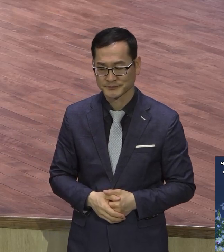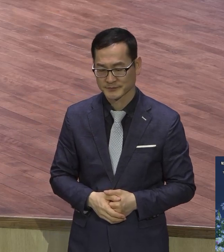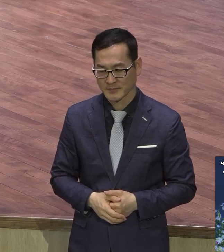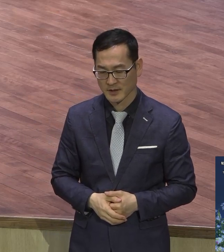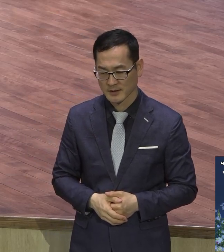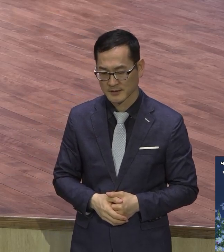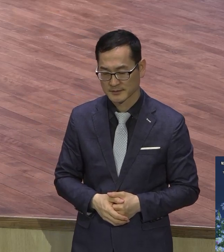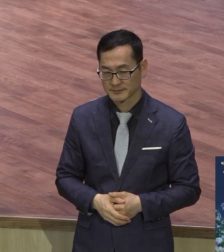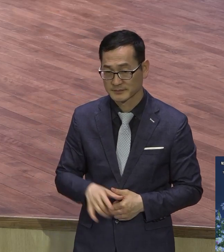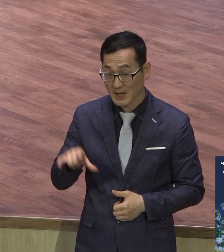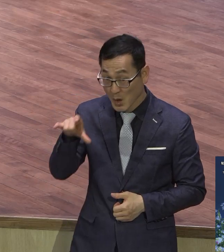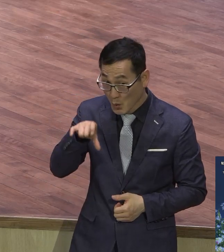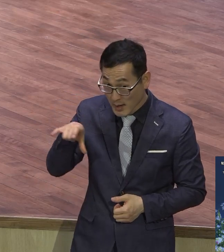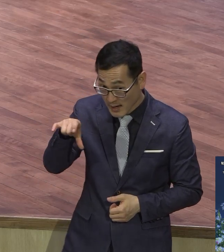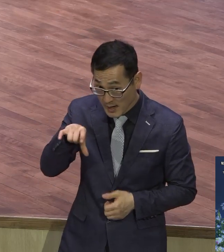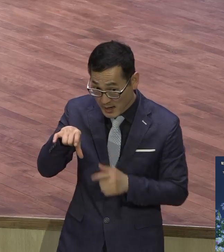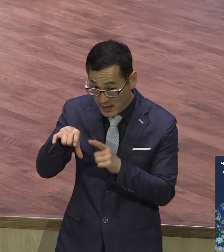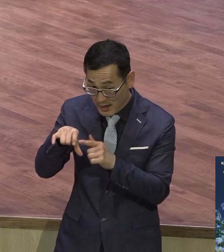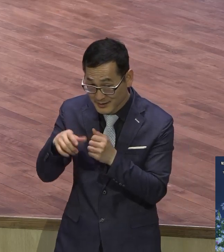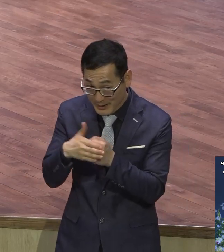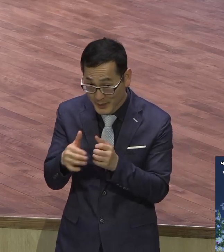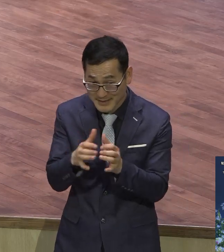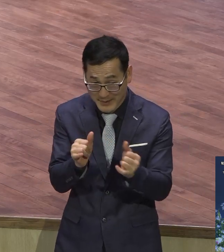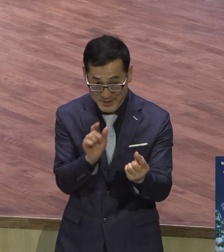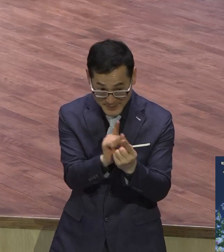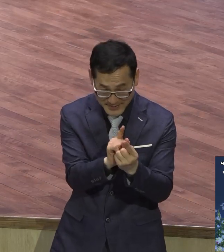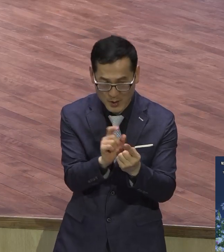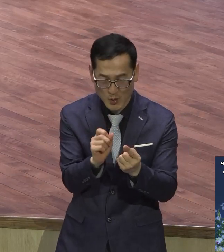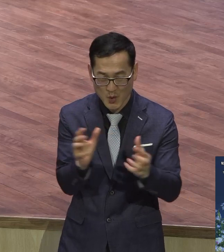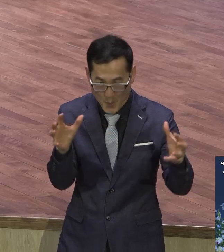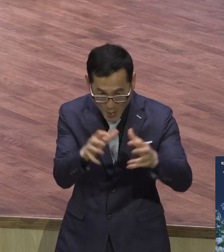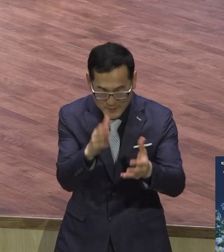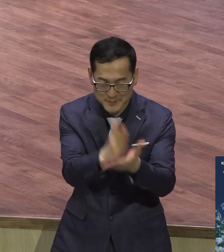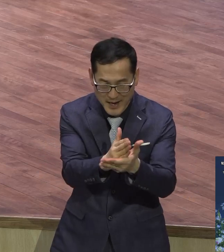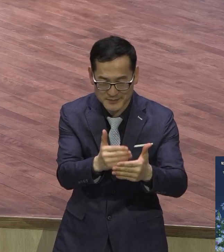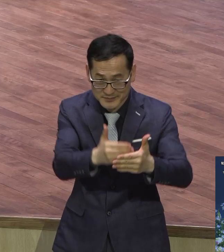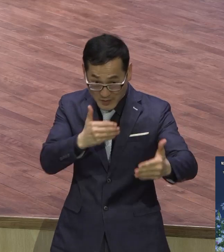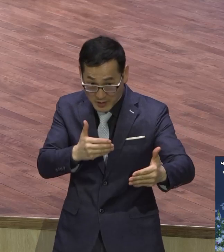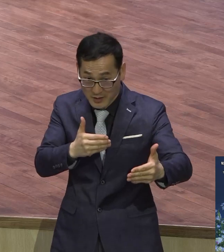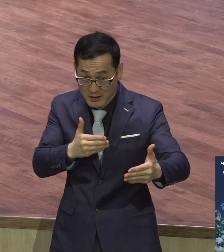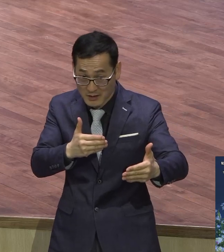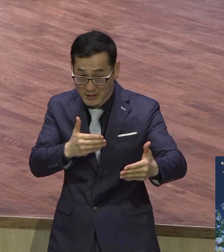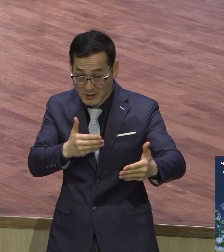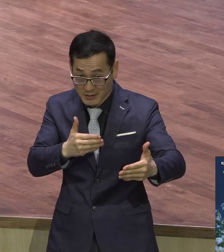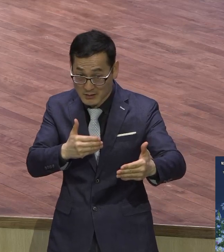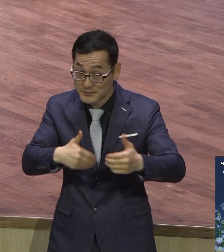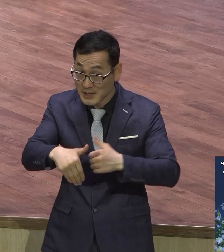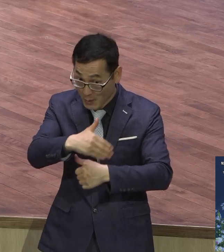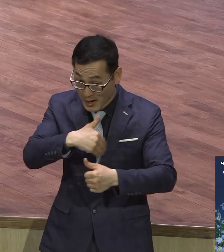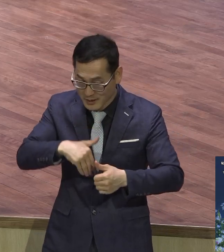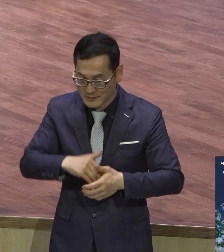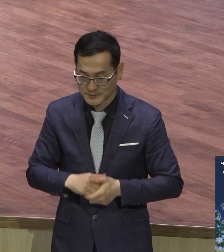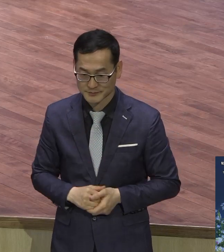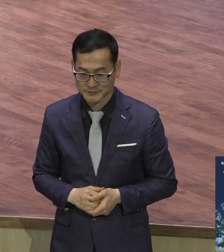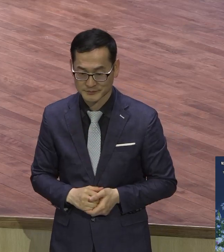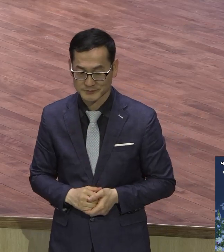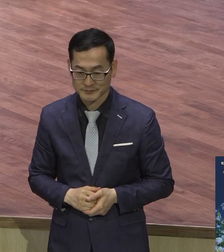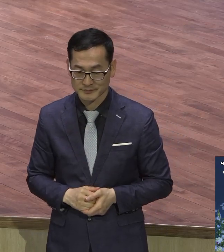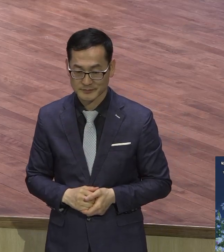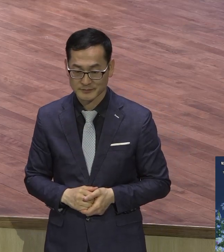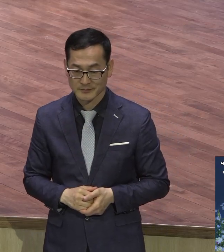지금 코로나19로 인해서 사회적 거리두기가 여전히 진행되고 있는데 역으로 보면요. 이럴 때 함께